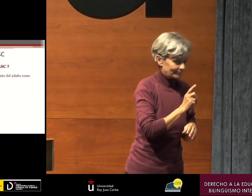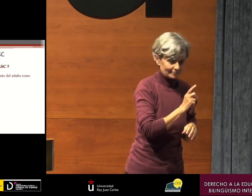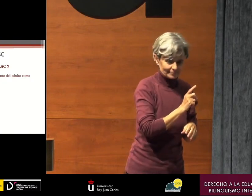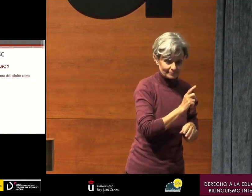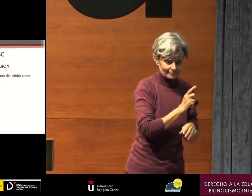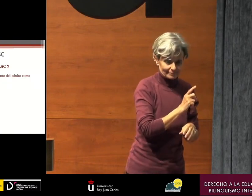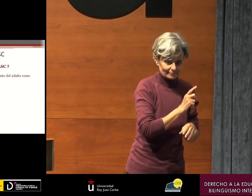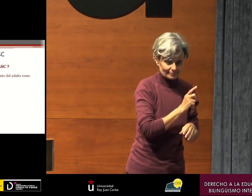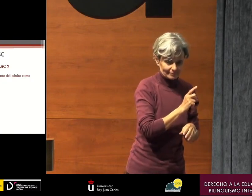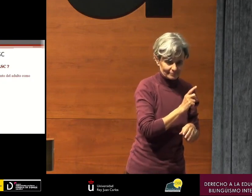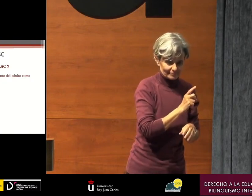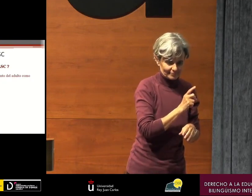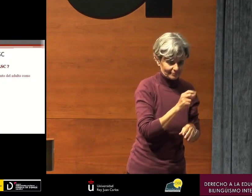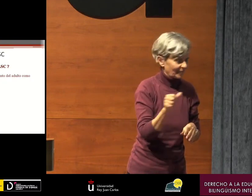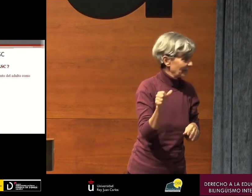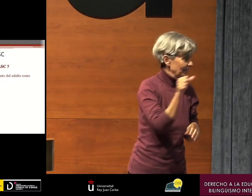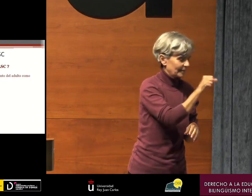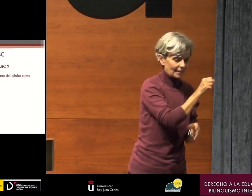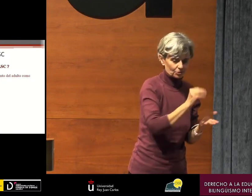No.